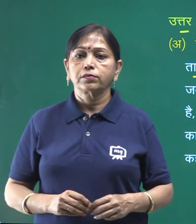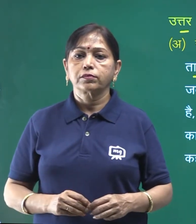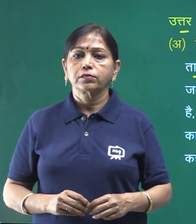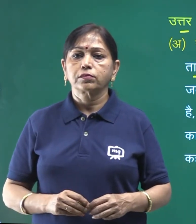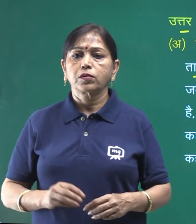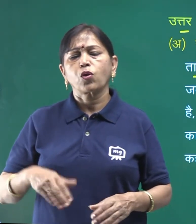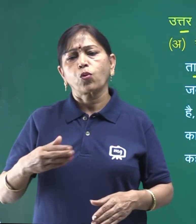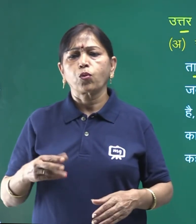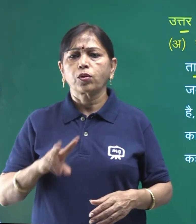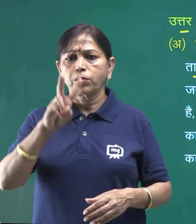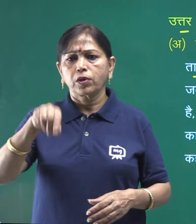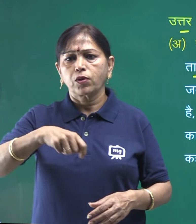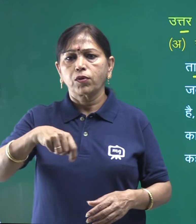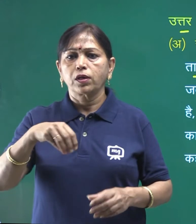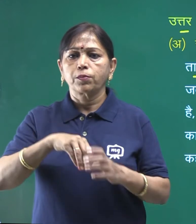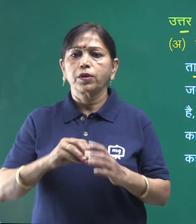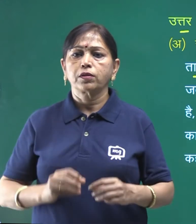किसी विलयन में